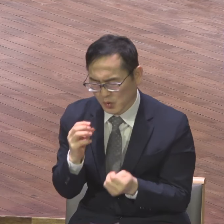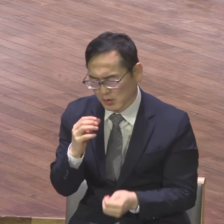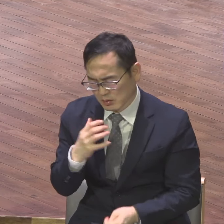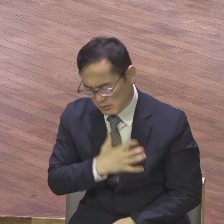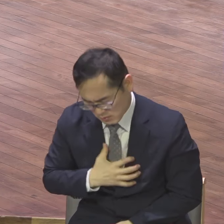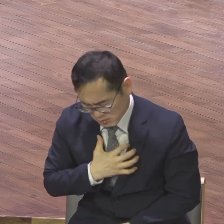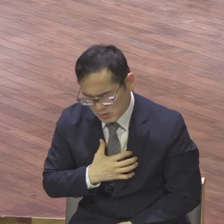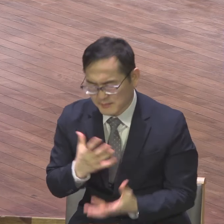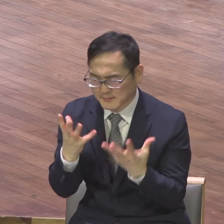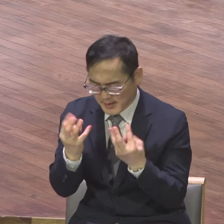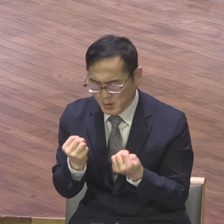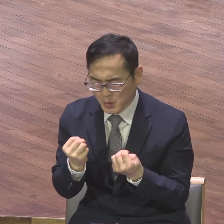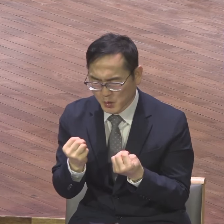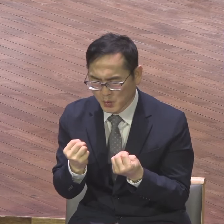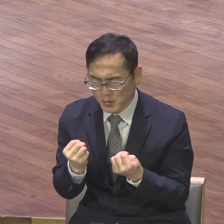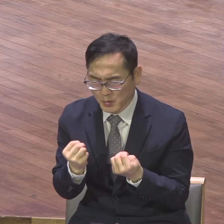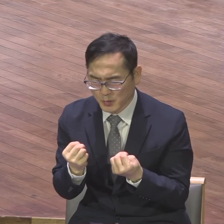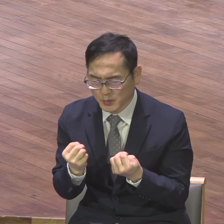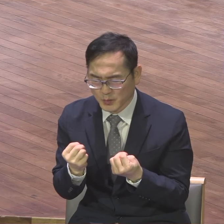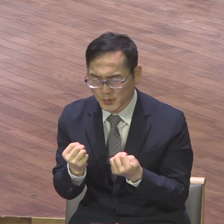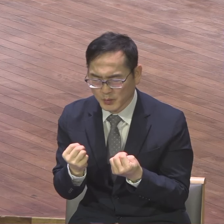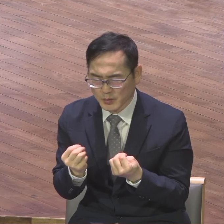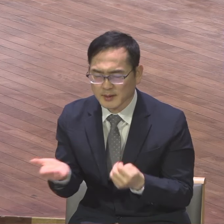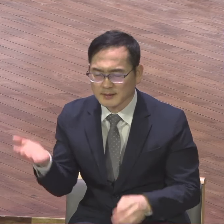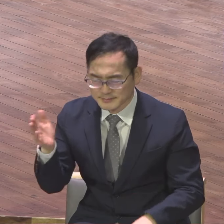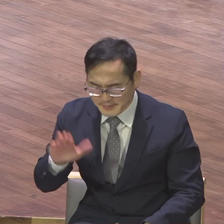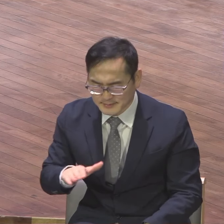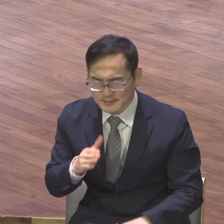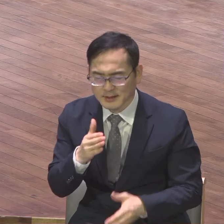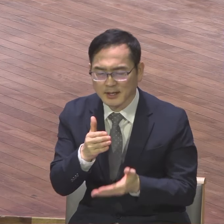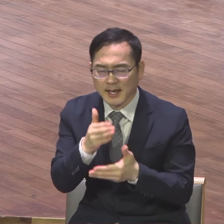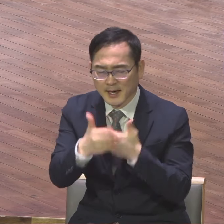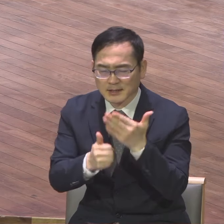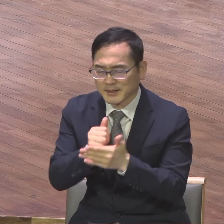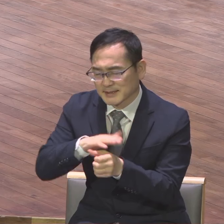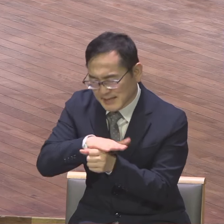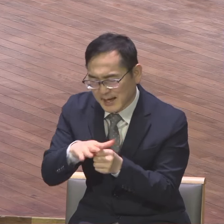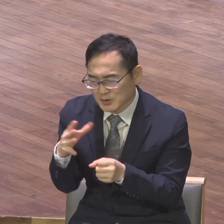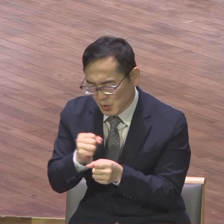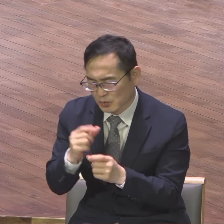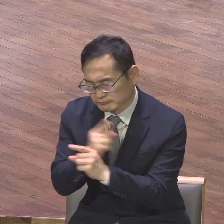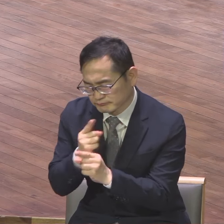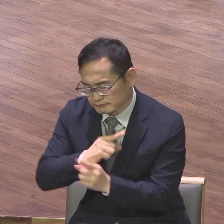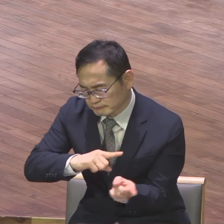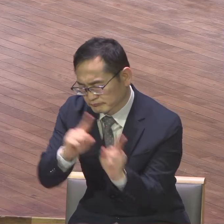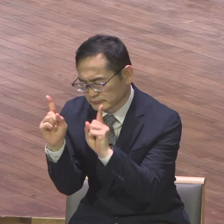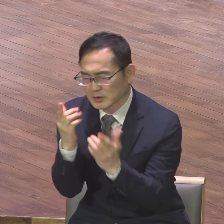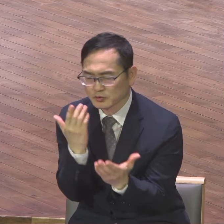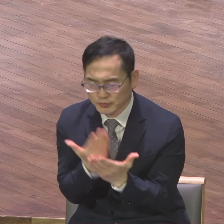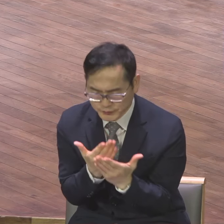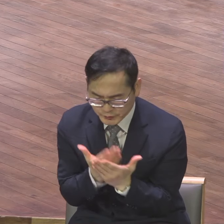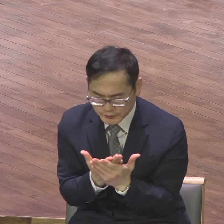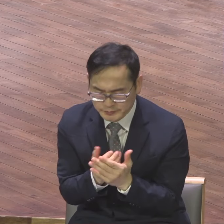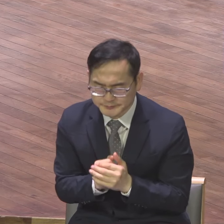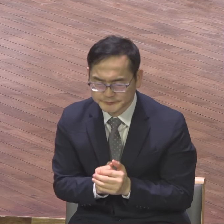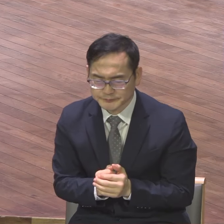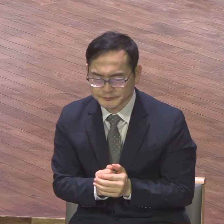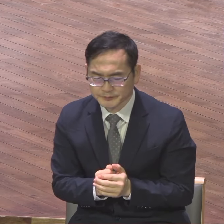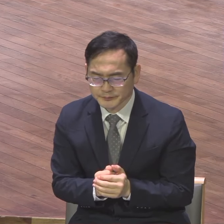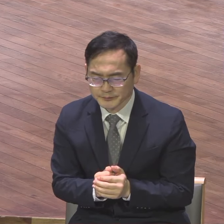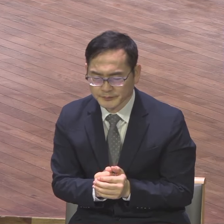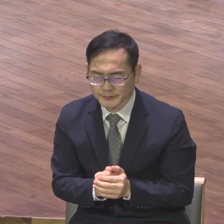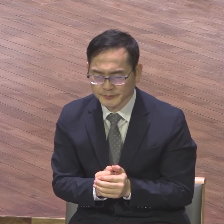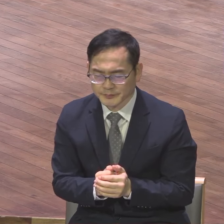많은 아픔들이 있지만은 주님의 사랑으로 치유되는 시간 되게 하여 주옵시고 이제는